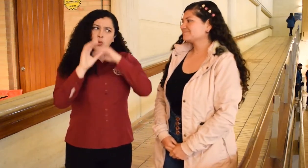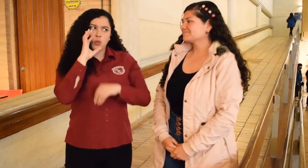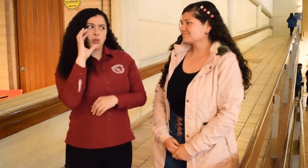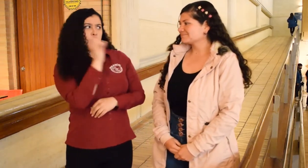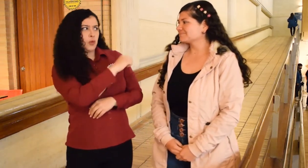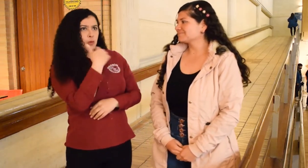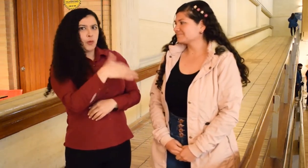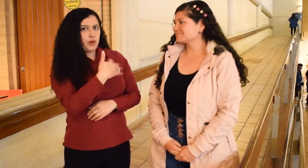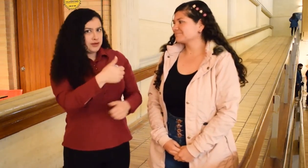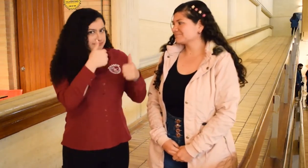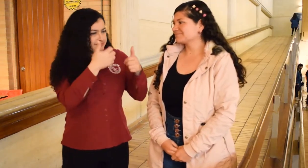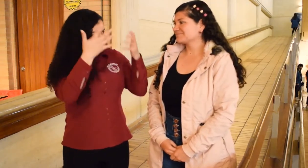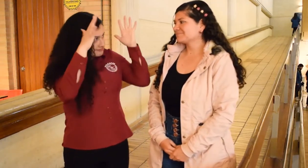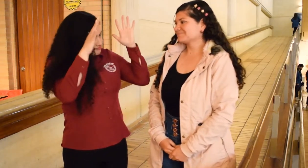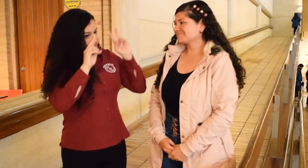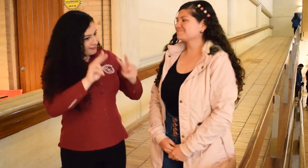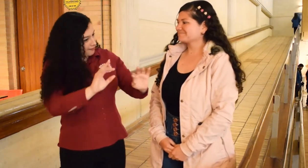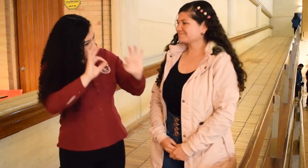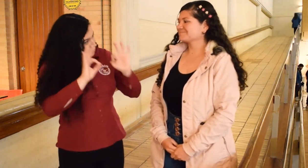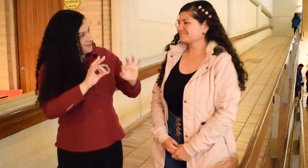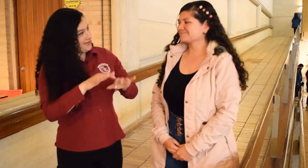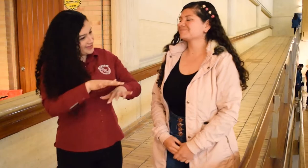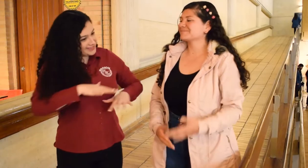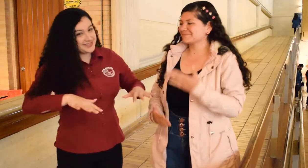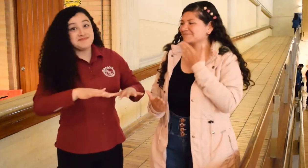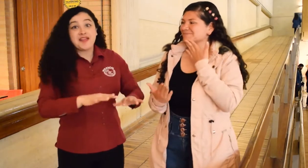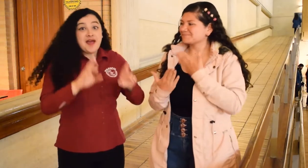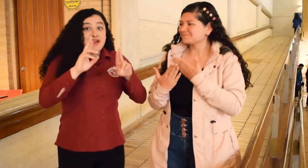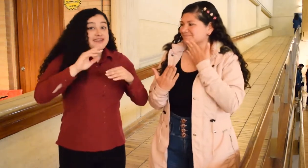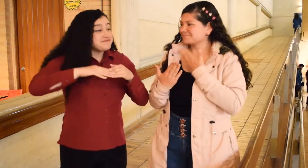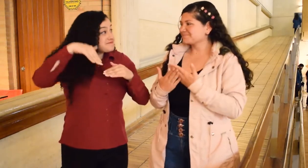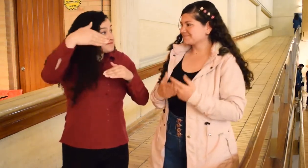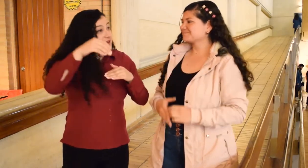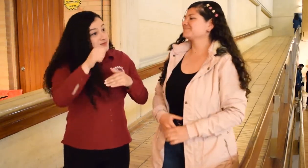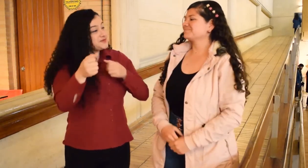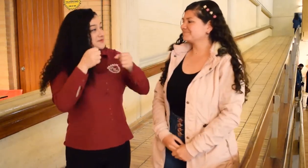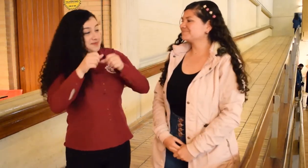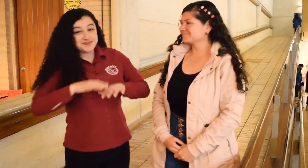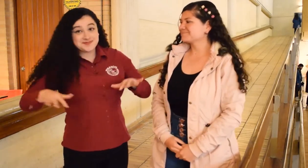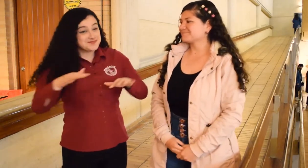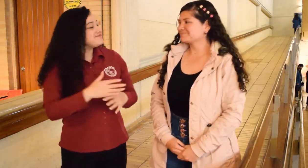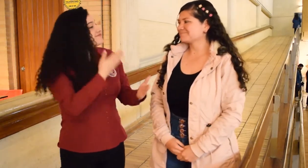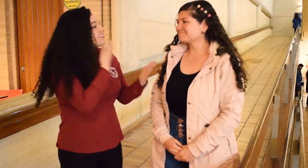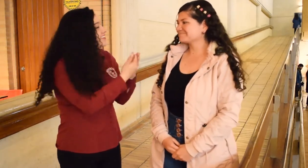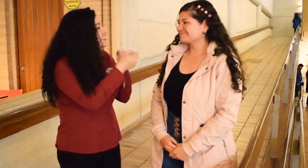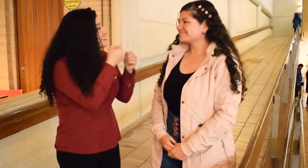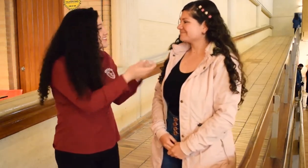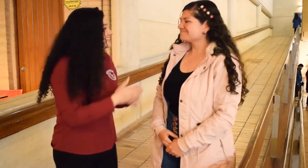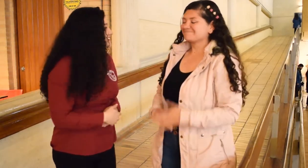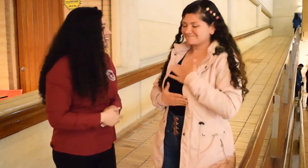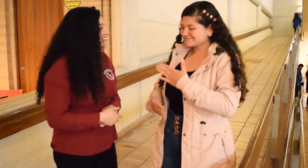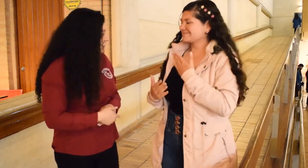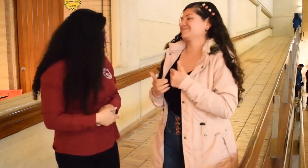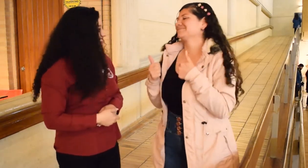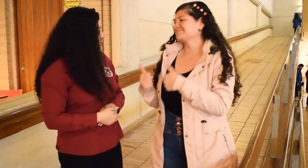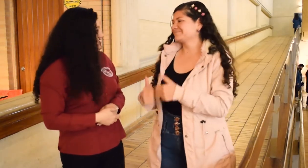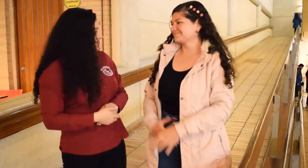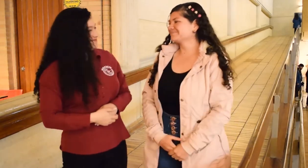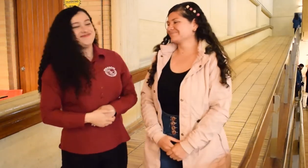espacio y por permitirnos esta entrevista Muchas gracias a ti es